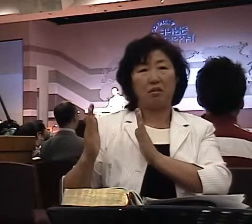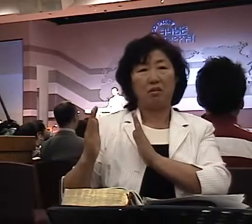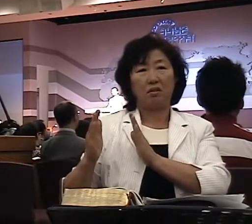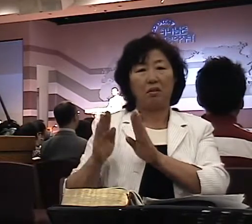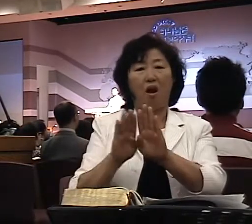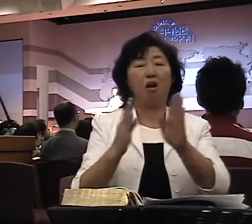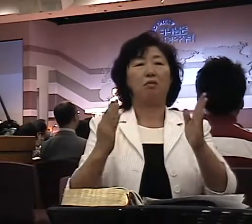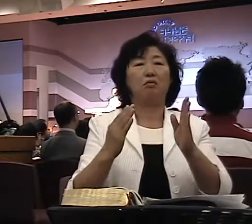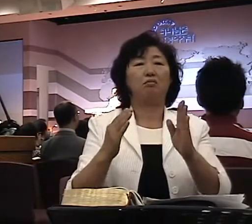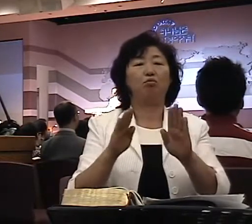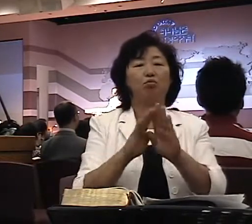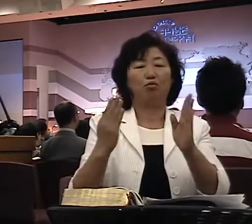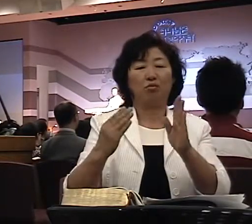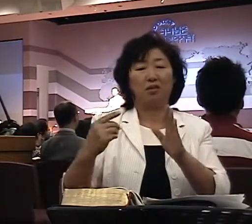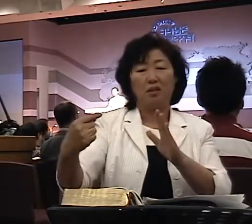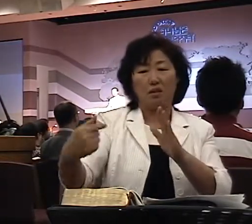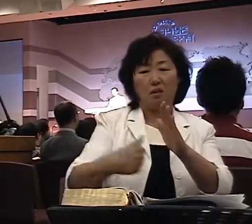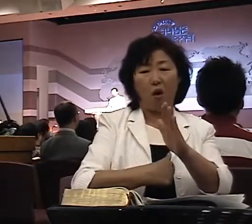들어오는 것입니다.